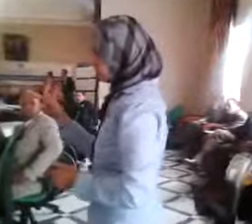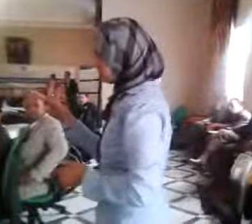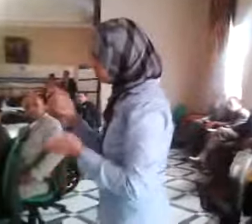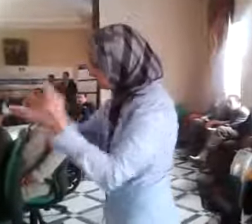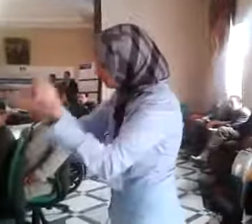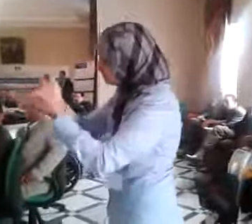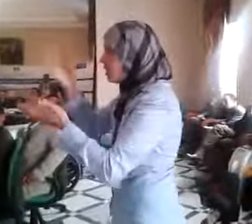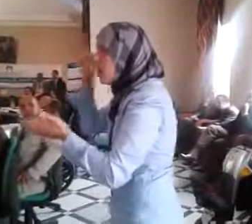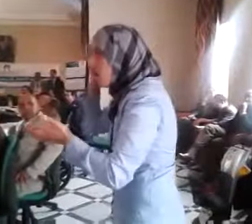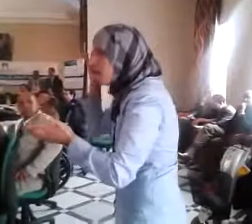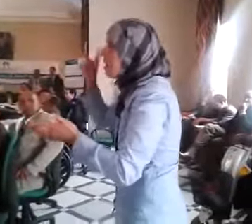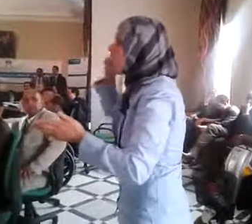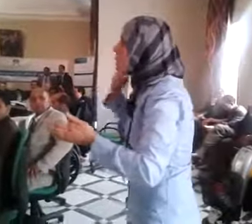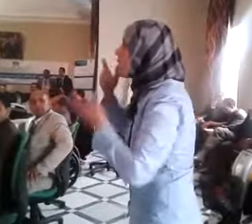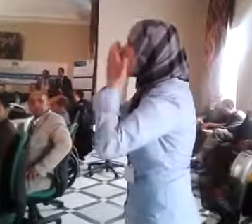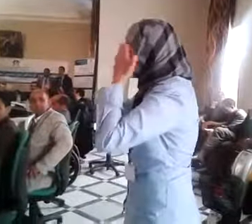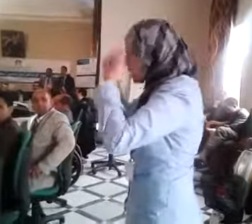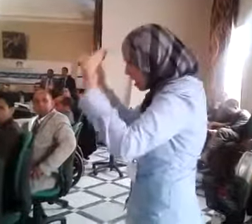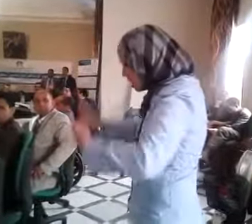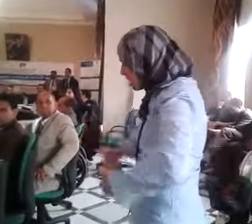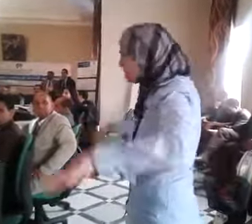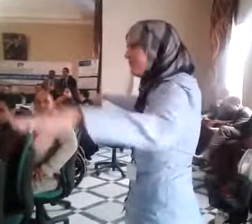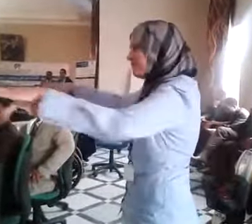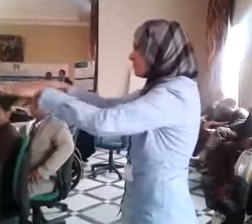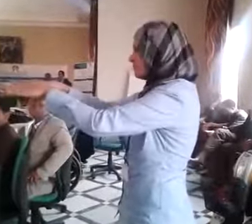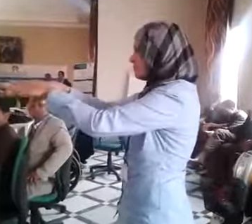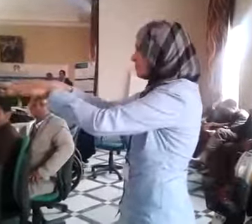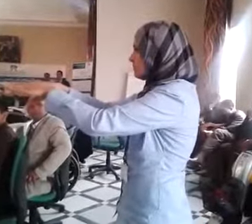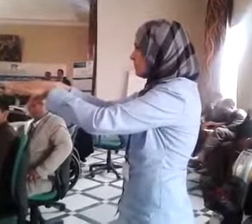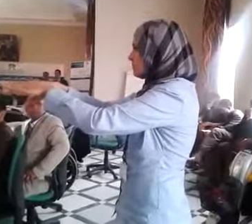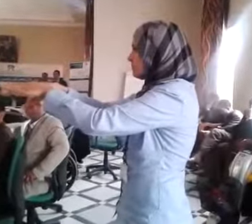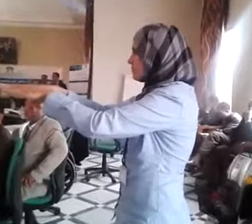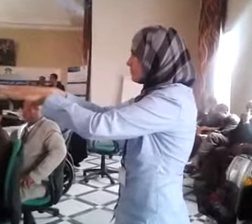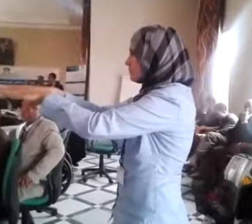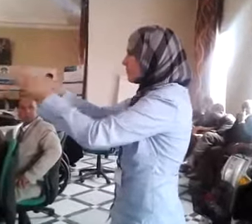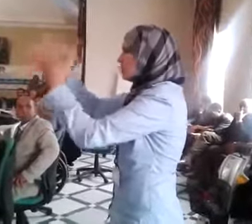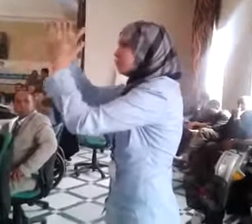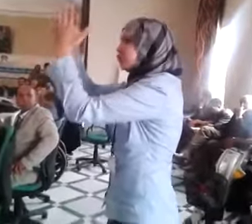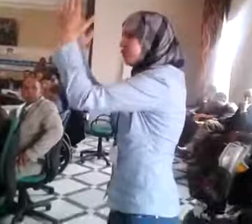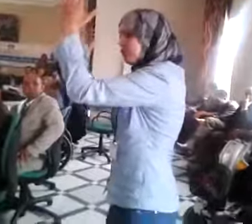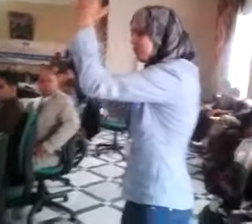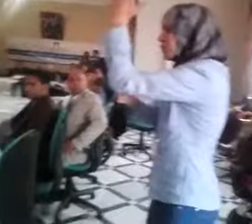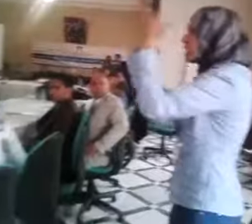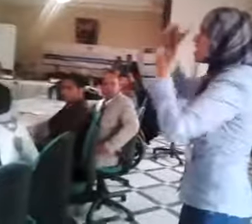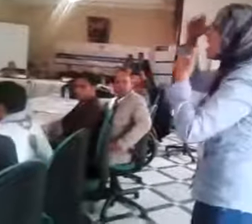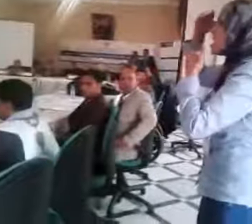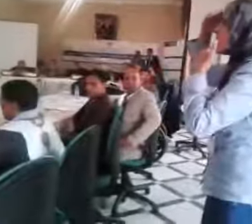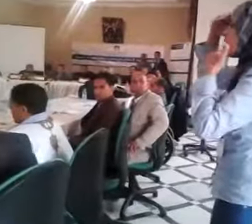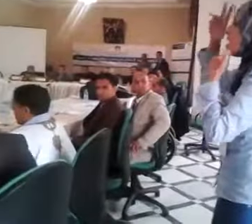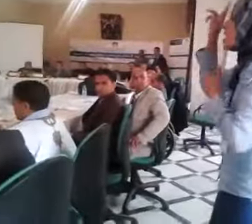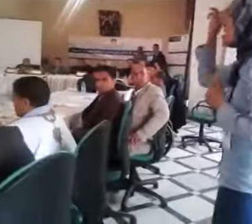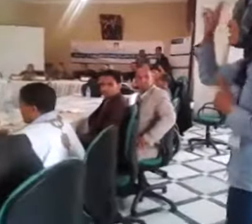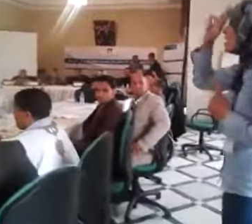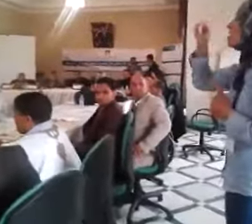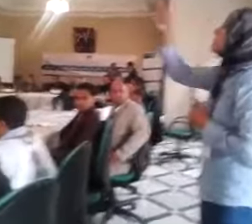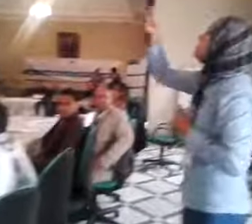فكيتوهاد وفكيتوهاد وفكيتوهاد وفكيتوهاد وفكيتوهاد وفكيتوهاد وقدمت استفلوش جاء من الخدمات